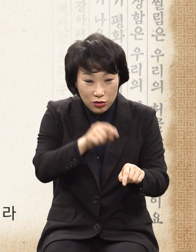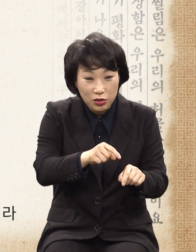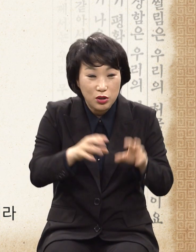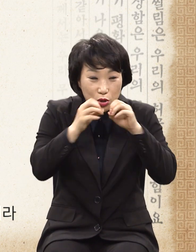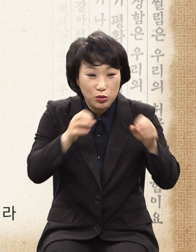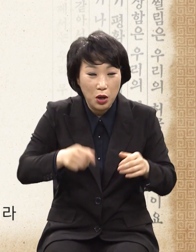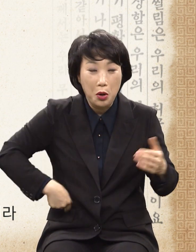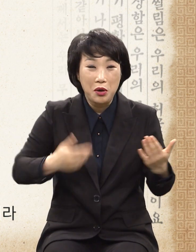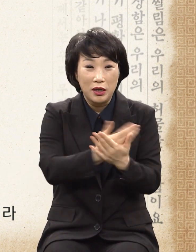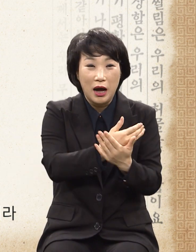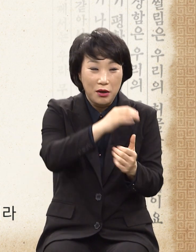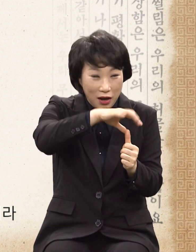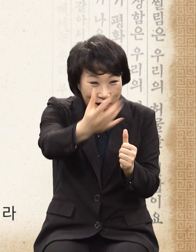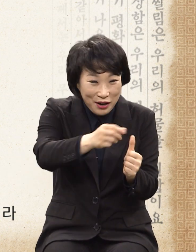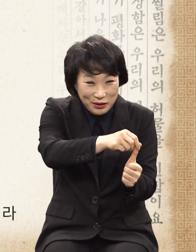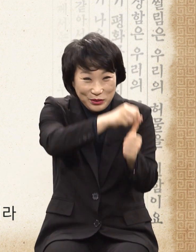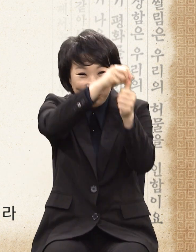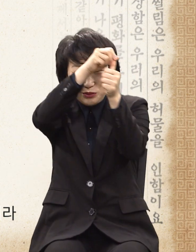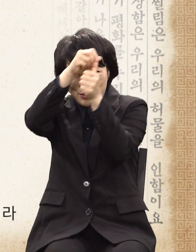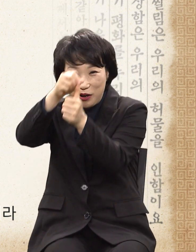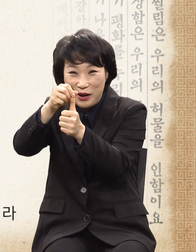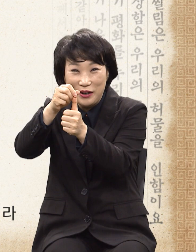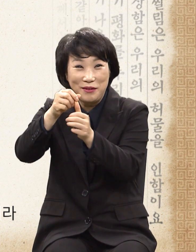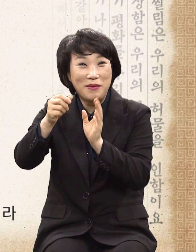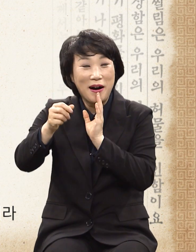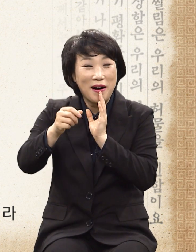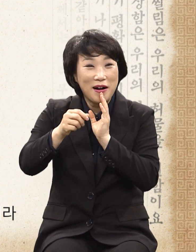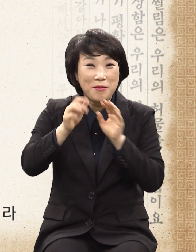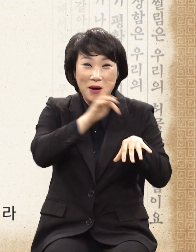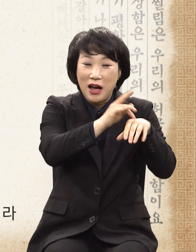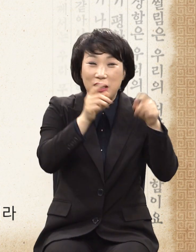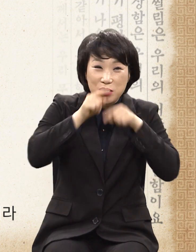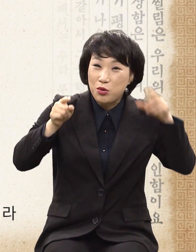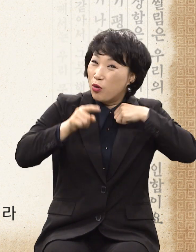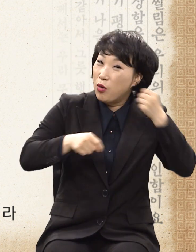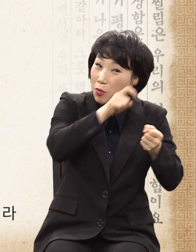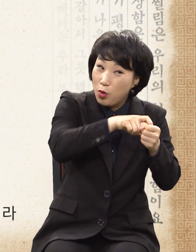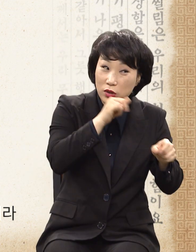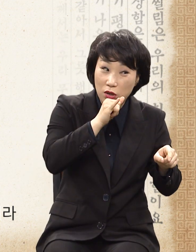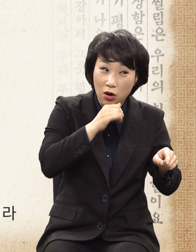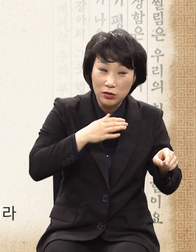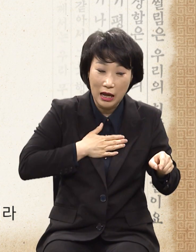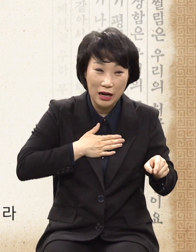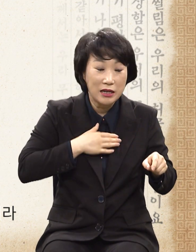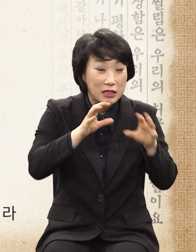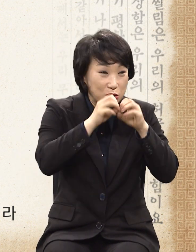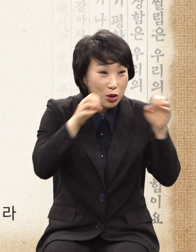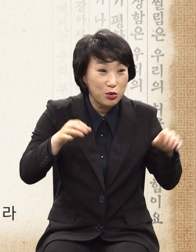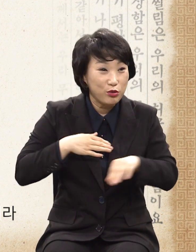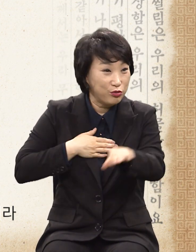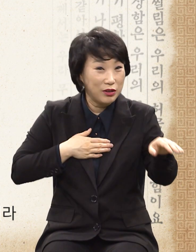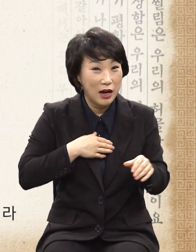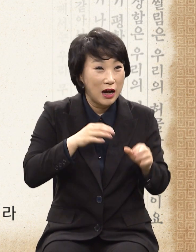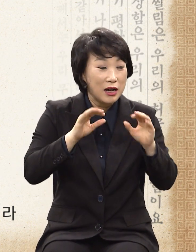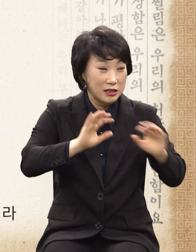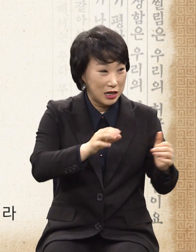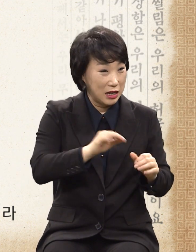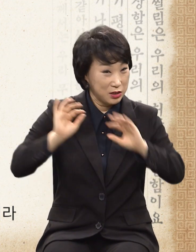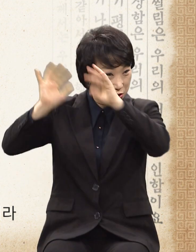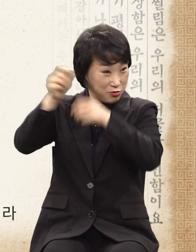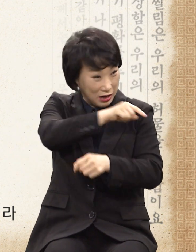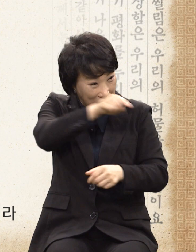마귀 손아귀에서 뺏어서 지옥으로 데리고 가려는 것을 천국으로 데리고 가는 일이 제일 싫어하는 일 아니요?